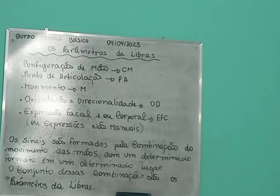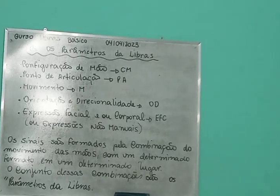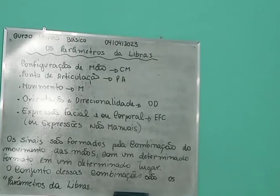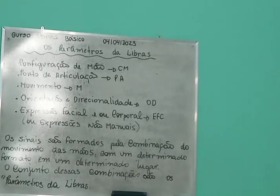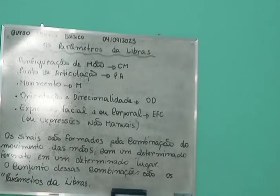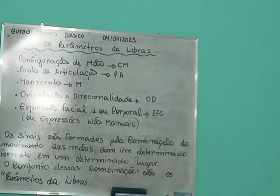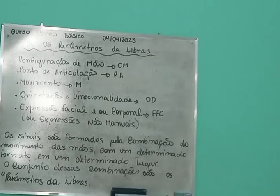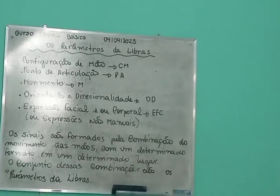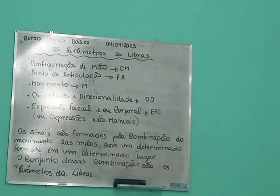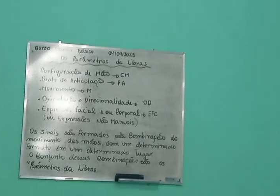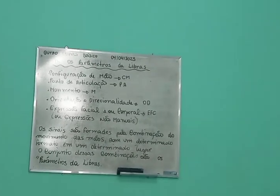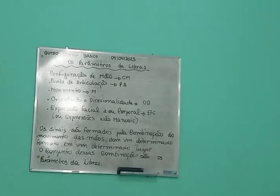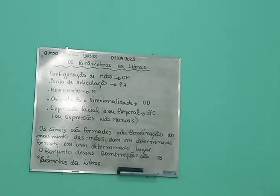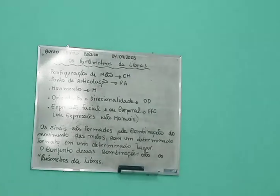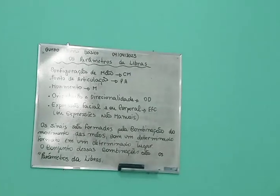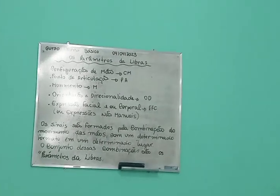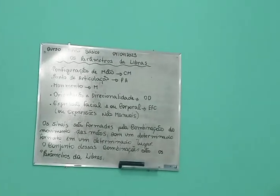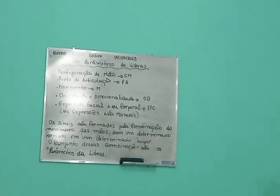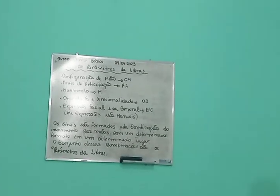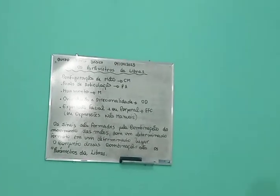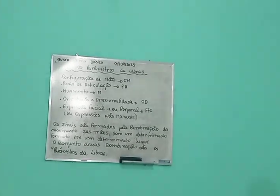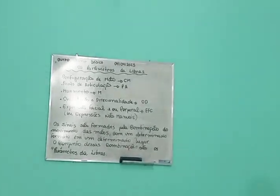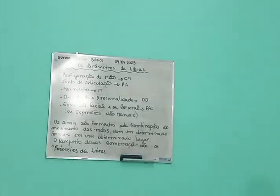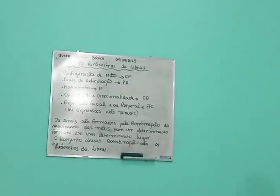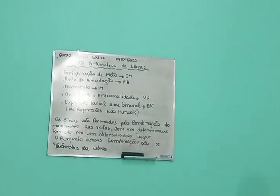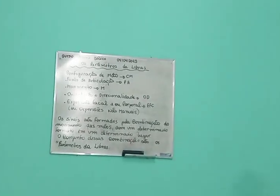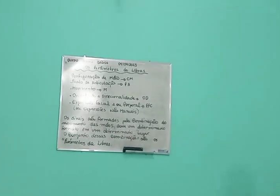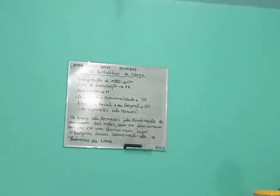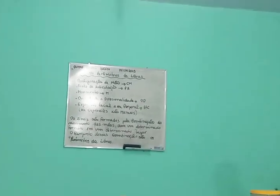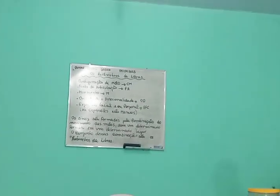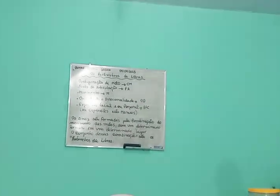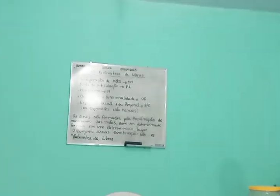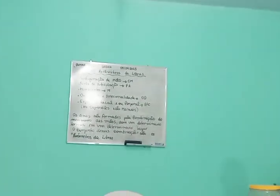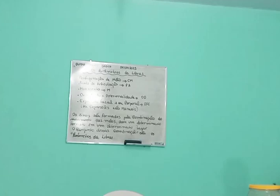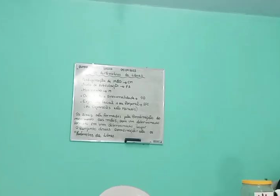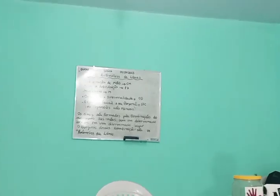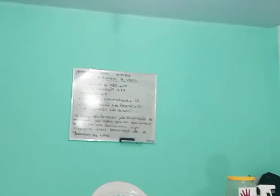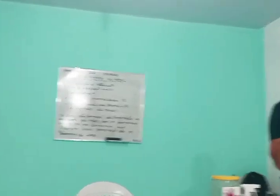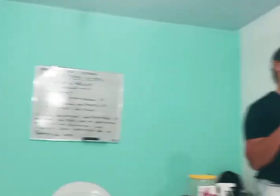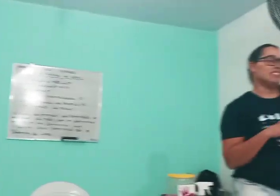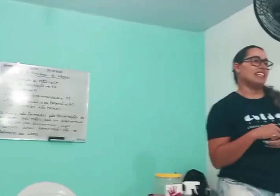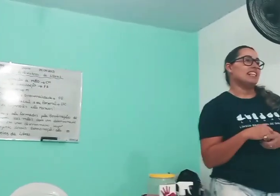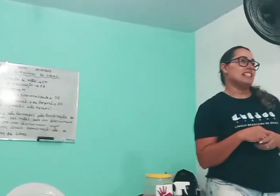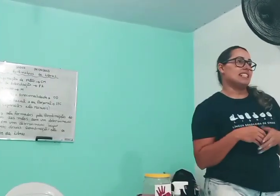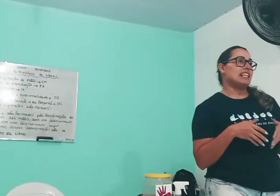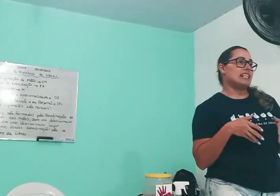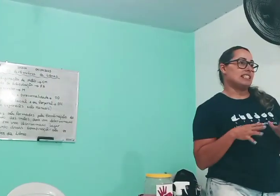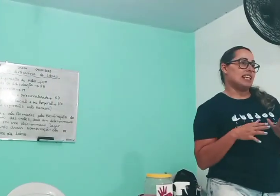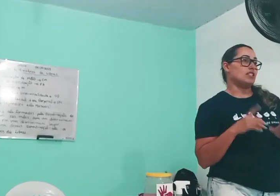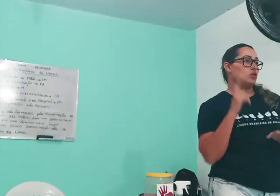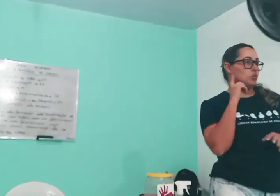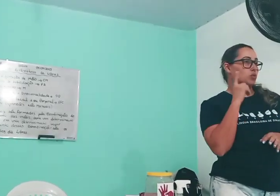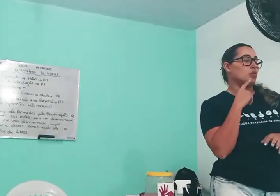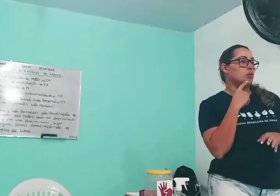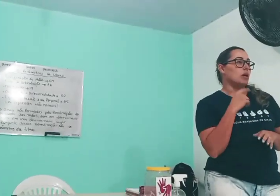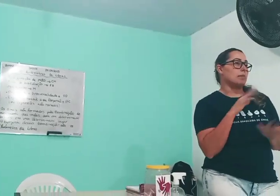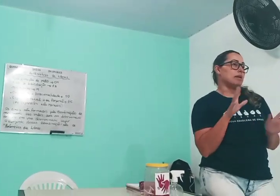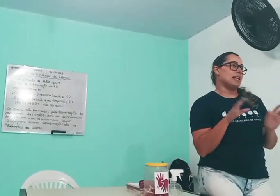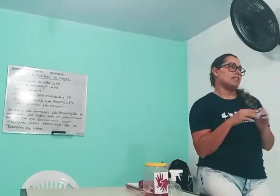Muitos têm essa dificuldade, principalmente quando nasce ouvindo. Né? Se já nascesse surdo, aí para ele seria